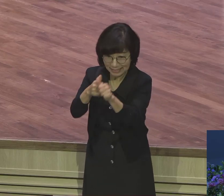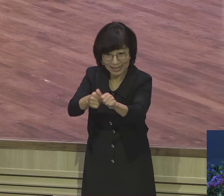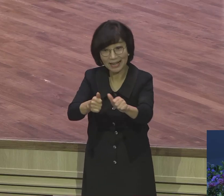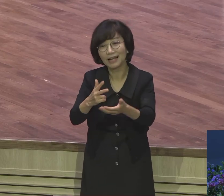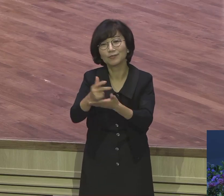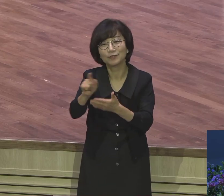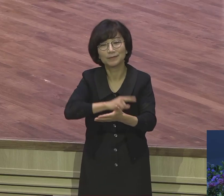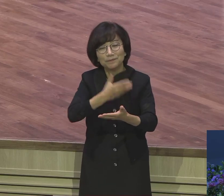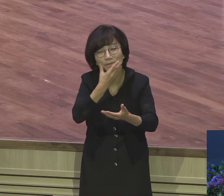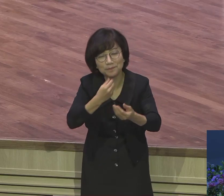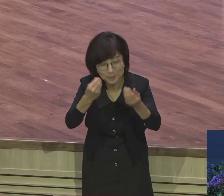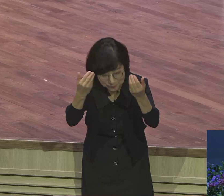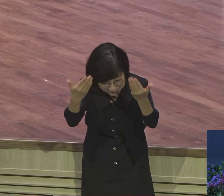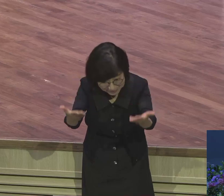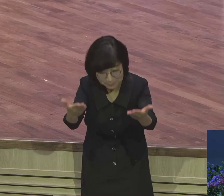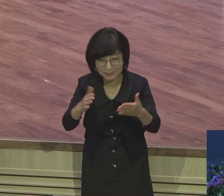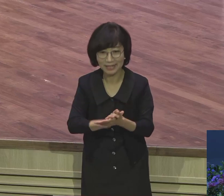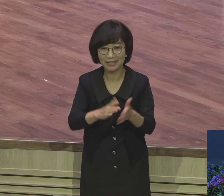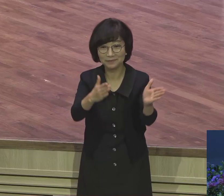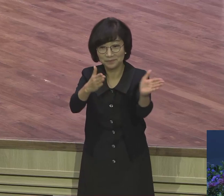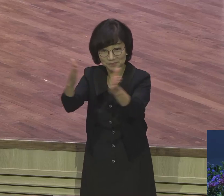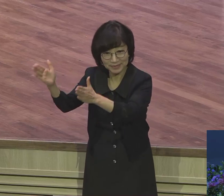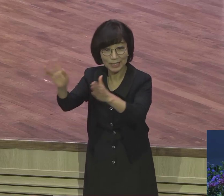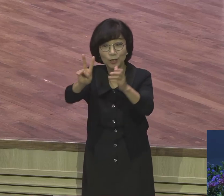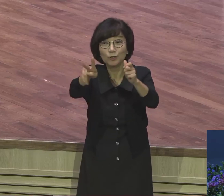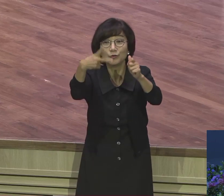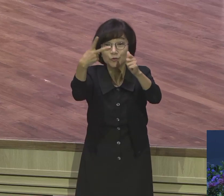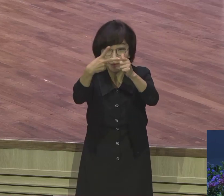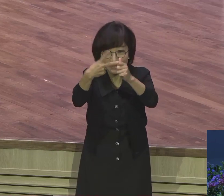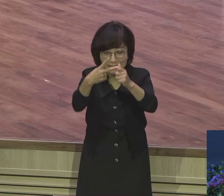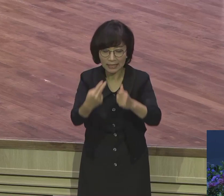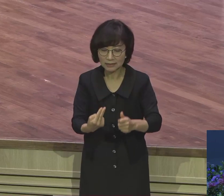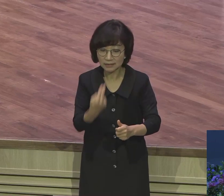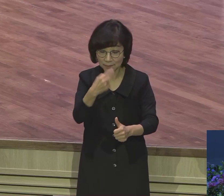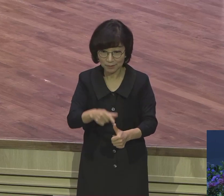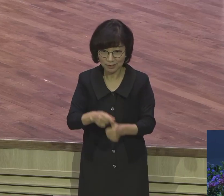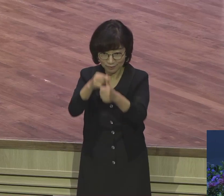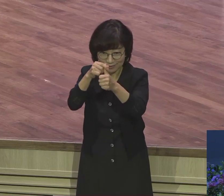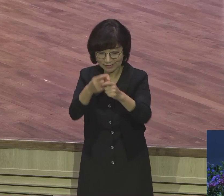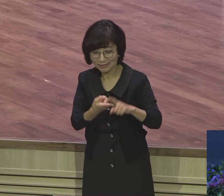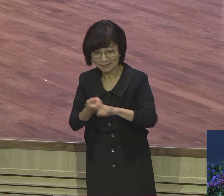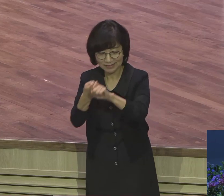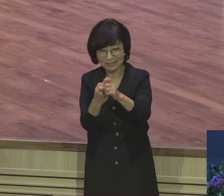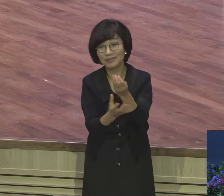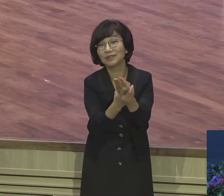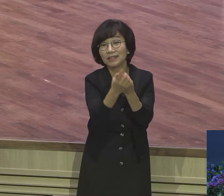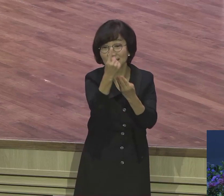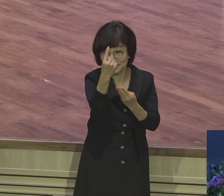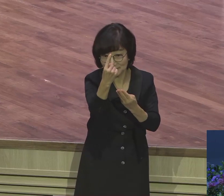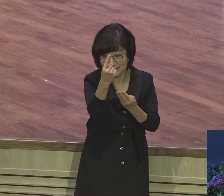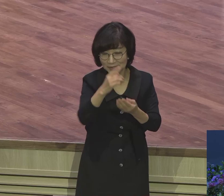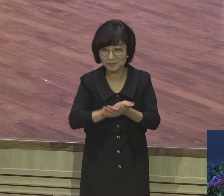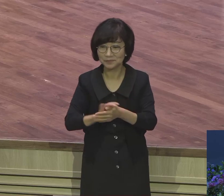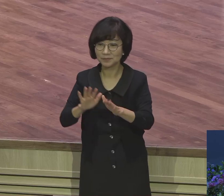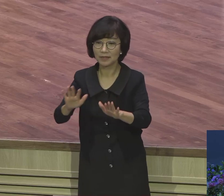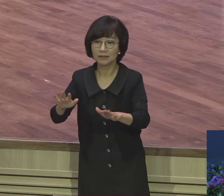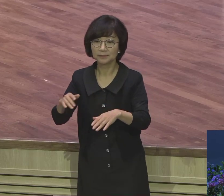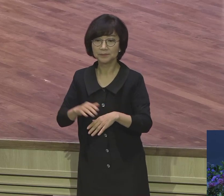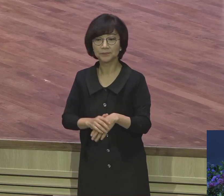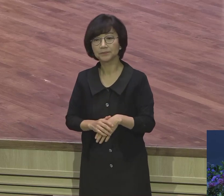제물로 축복합니다. 두 번째로 생명 살리는 원리스입니다. 사도파울은 교회 안에서